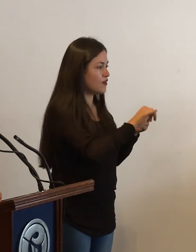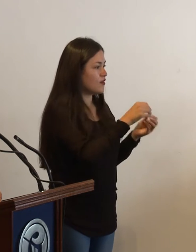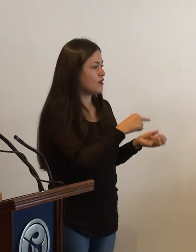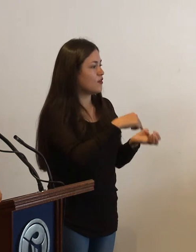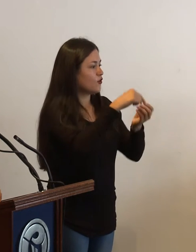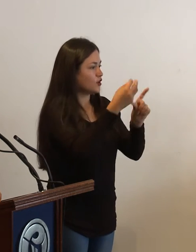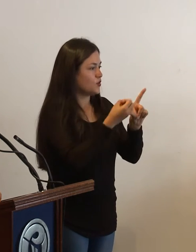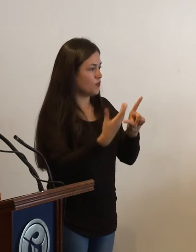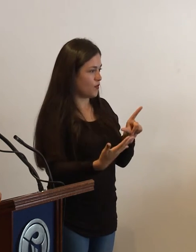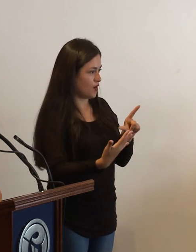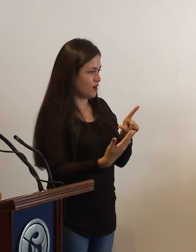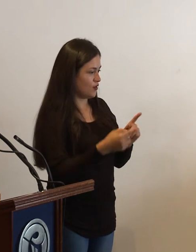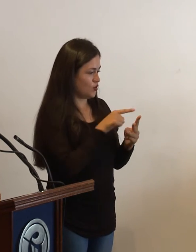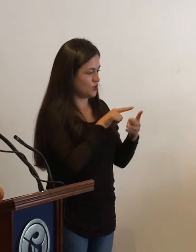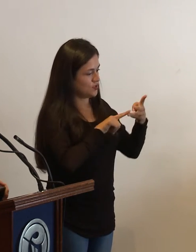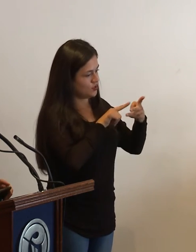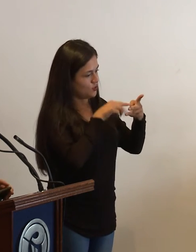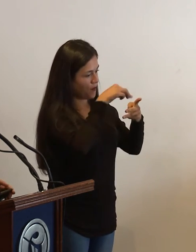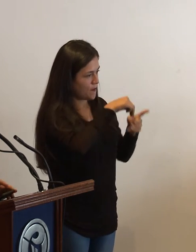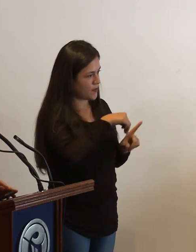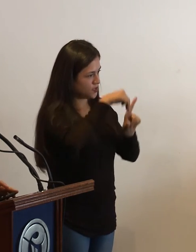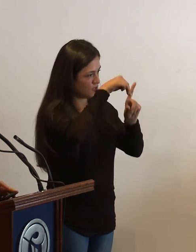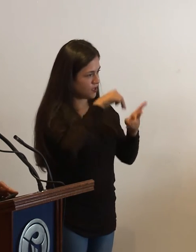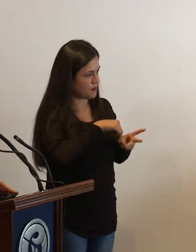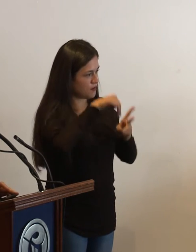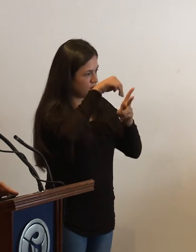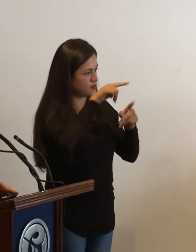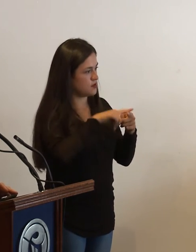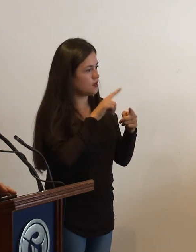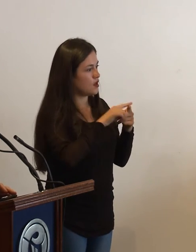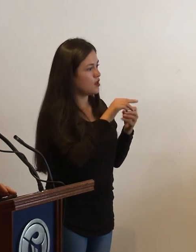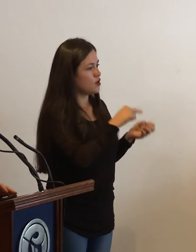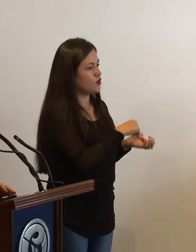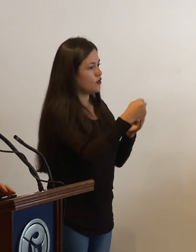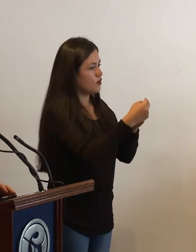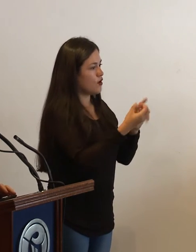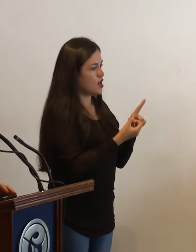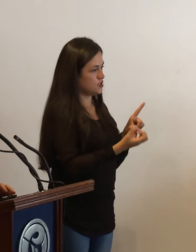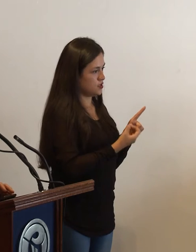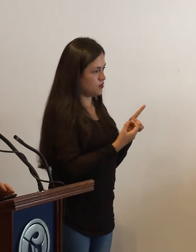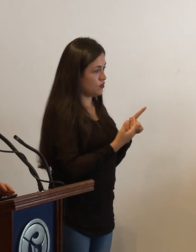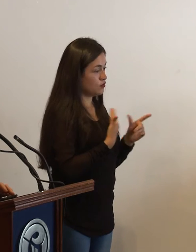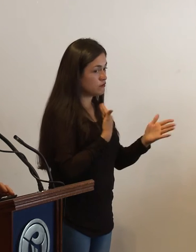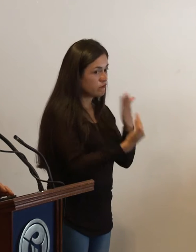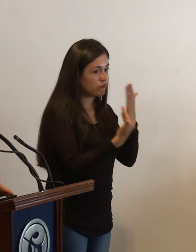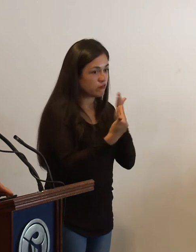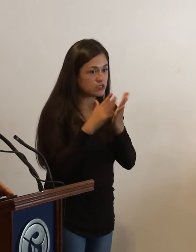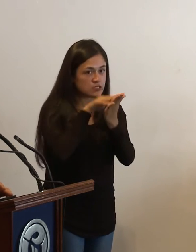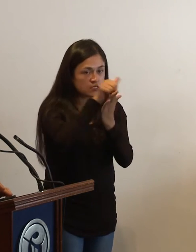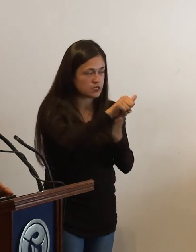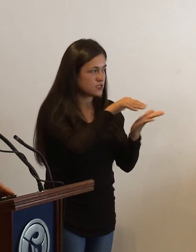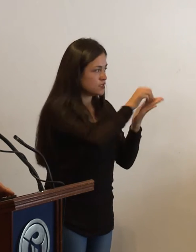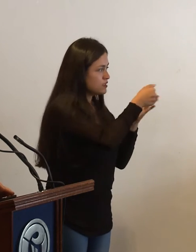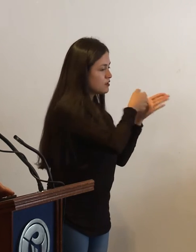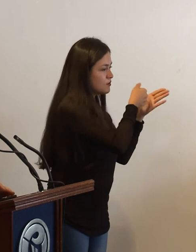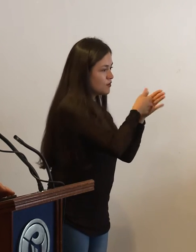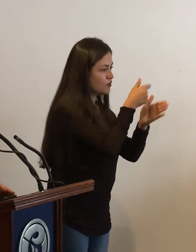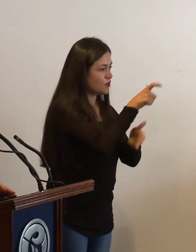toda esta trayectoria que tenemos en la Universidad del Valle. No ha sido fácil convencer pues